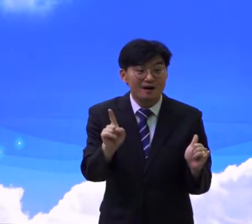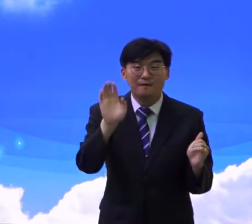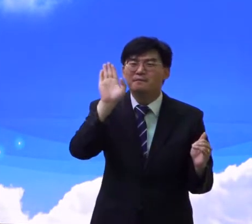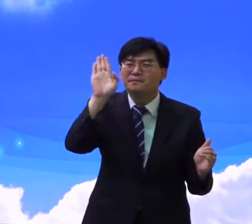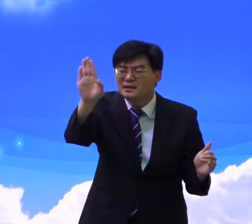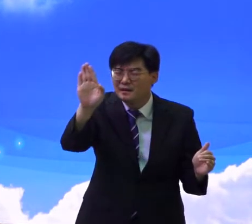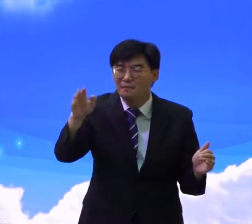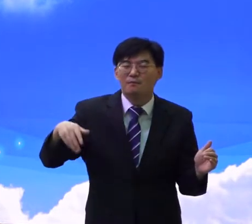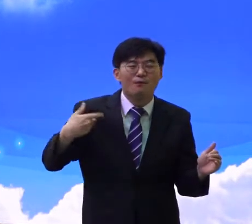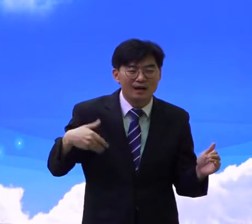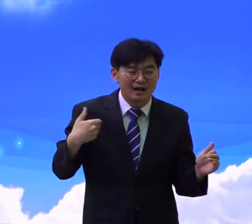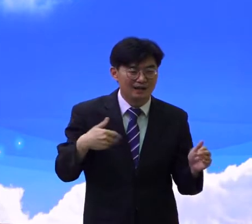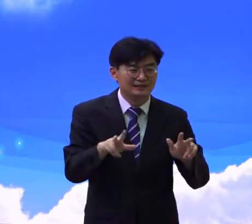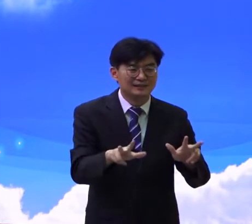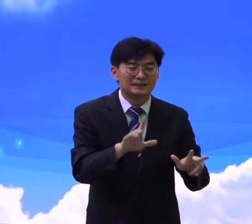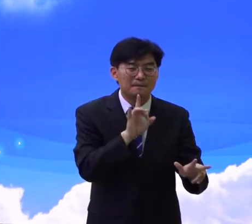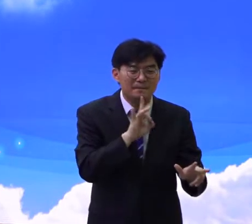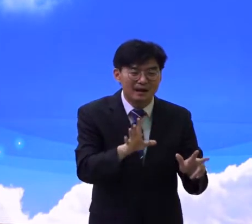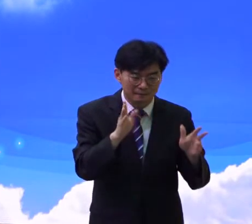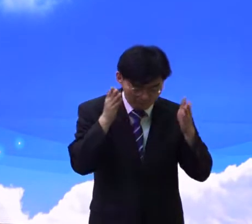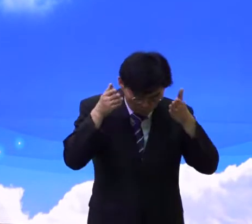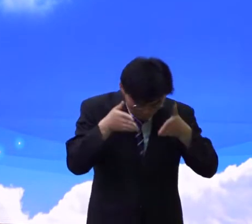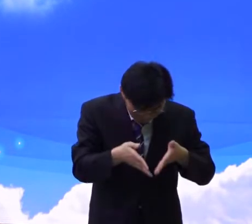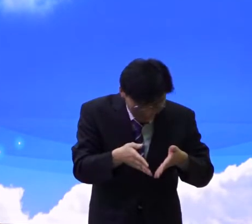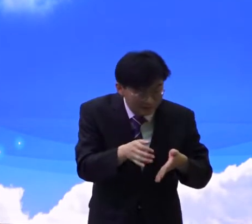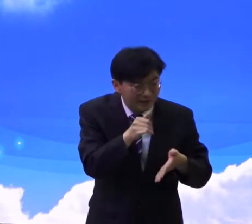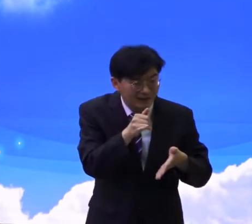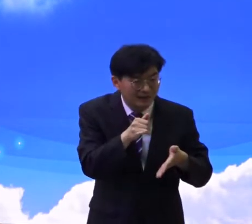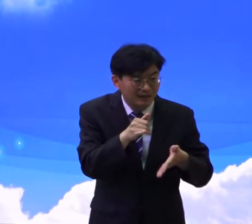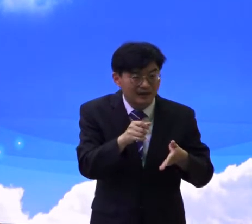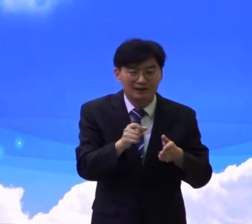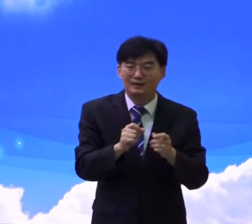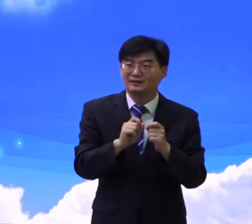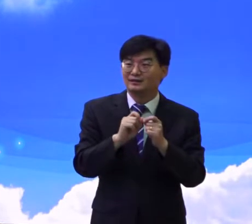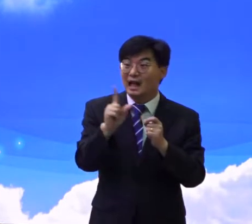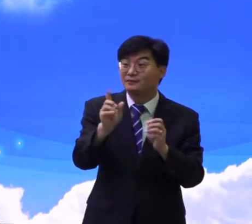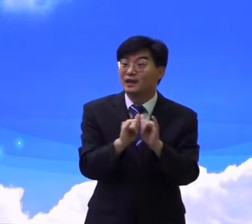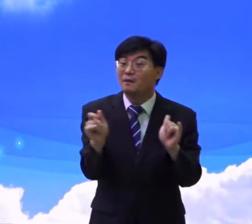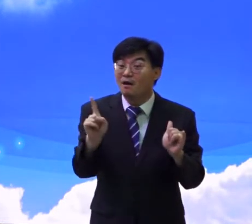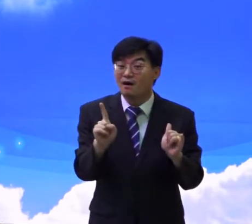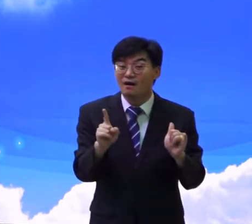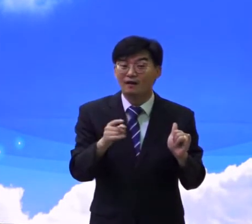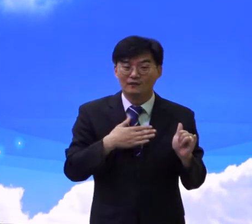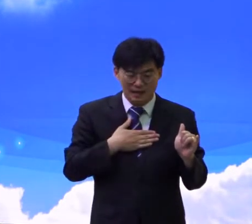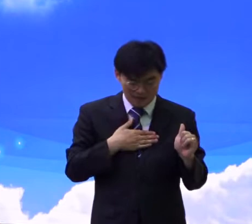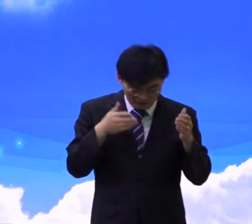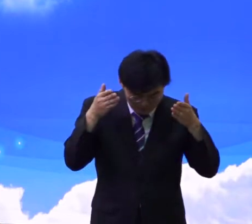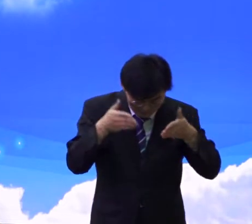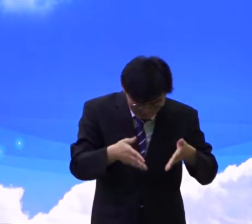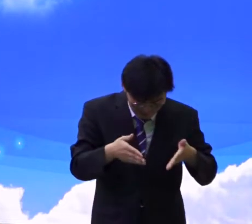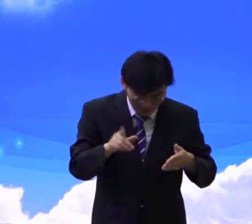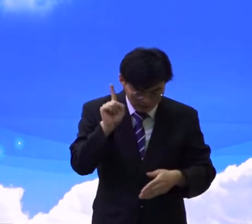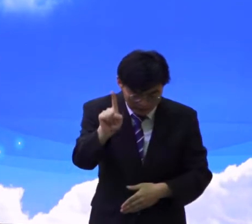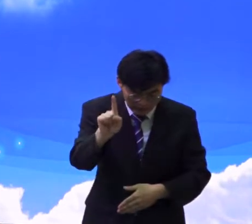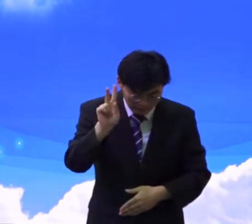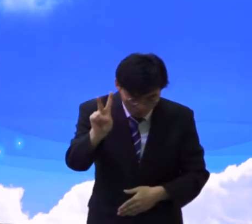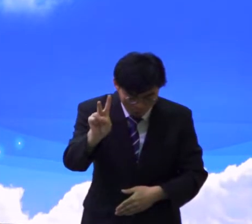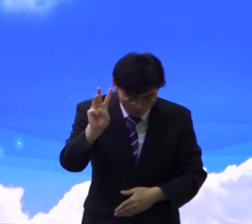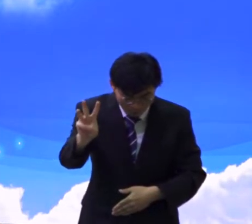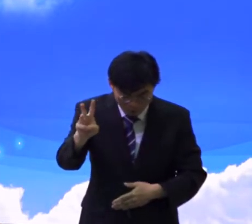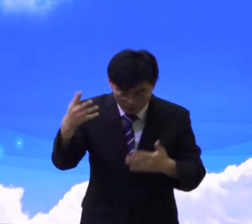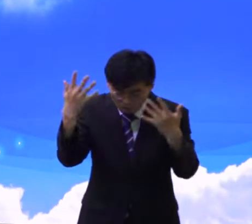어떤 대비를 해야 되는지 잘 알면 좋지만 대부분의 사람들은 잘 모릅니다. 그래서 예견조차 못하고 기도도 하지